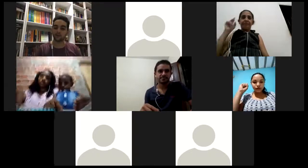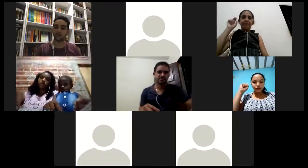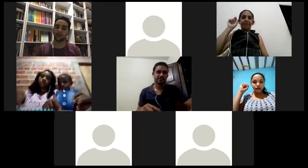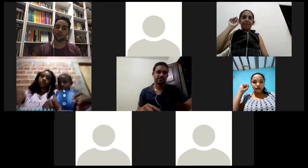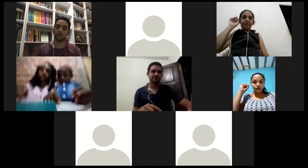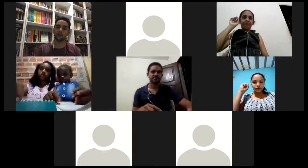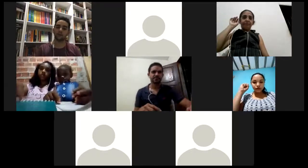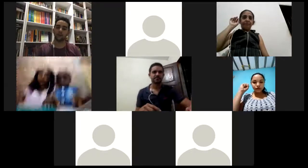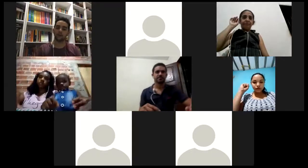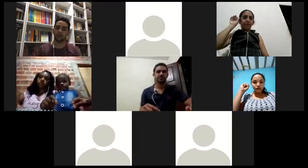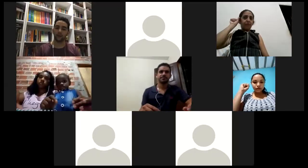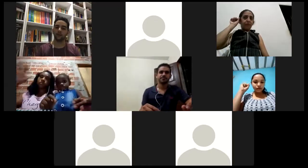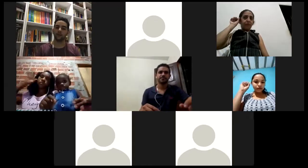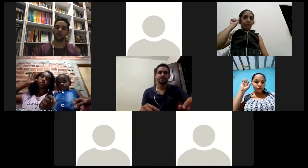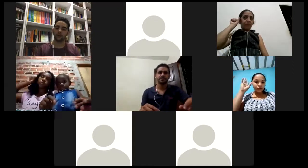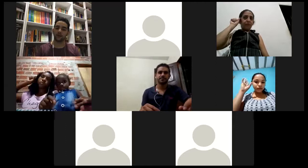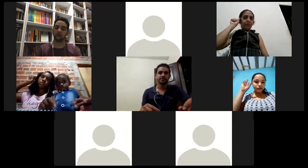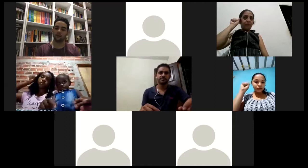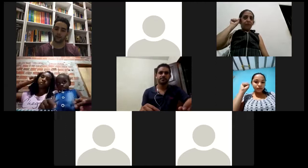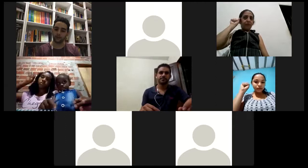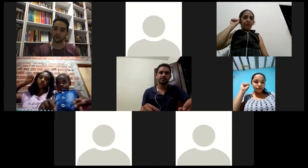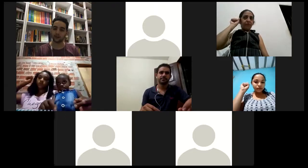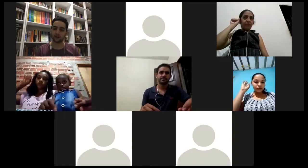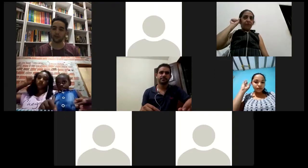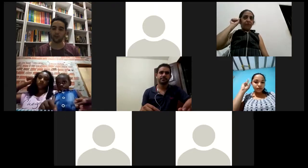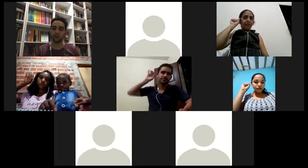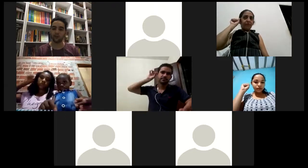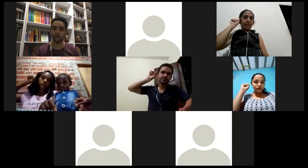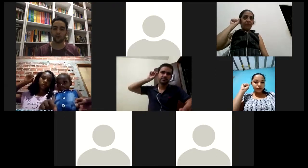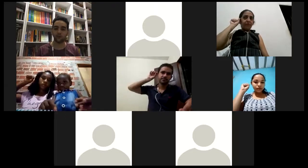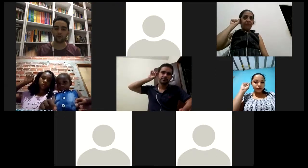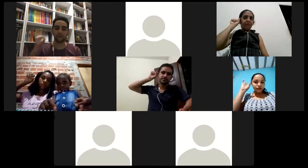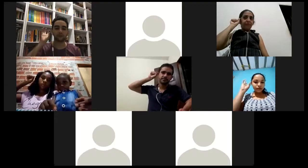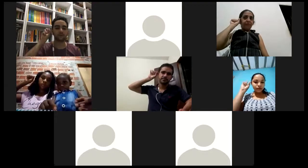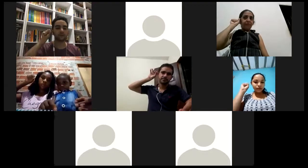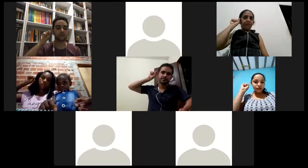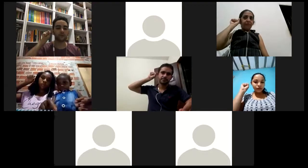mesma configuração de mão de aprender, de sábado, de laranja, só que no ouvido.